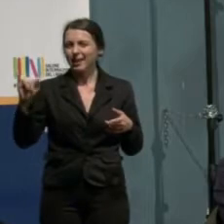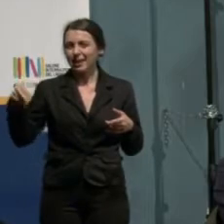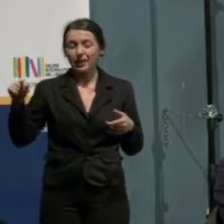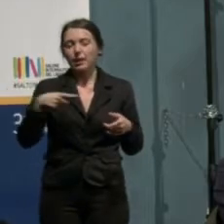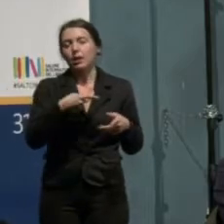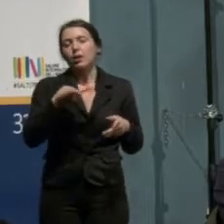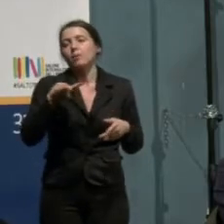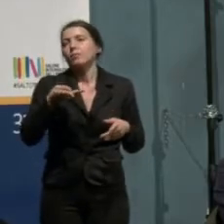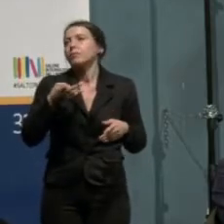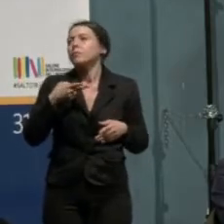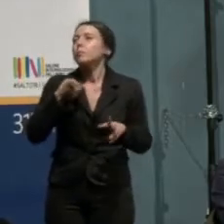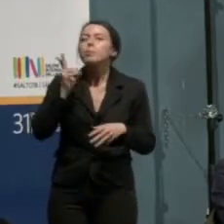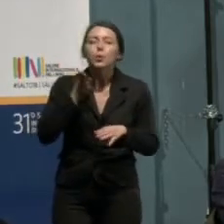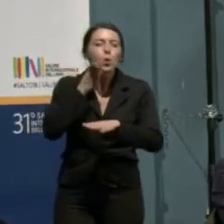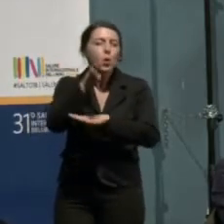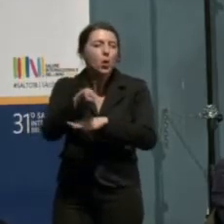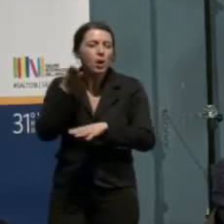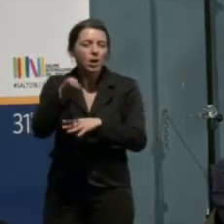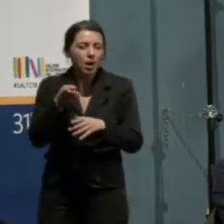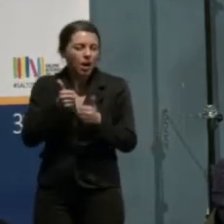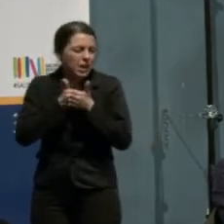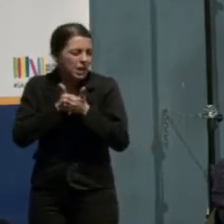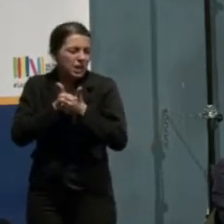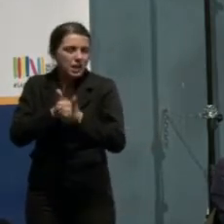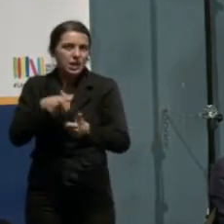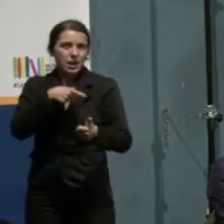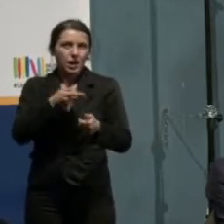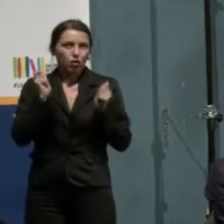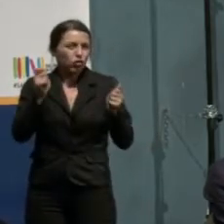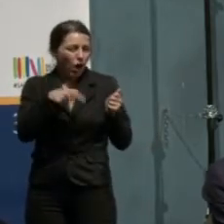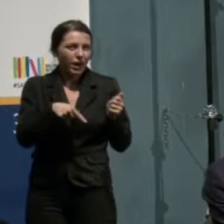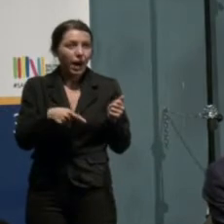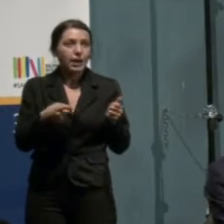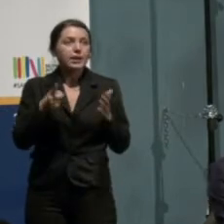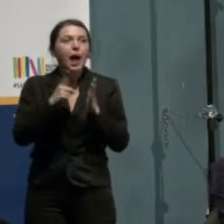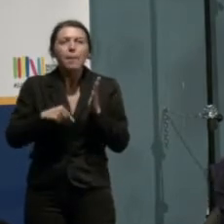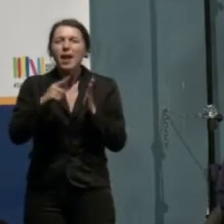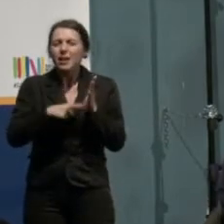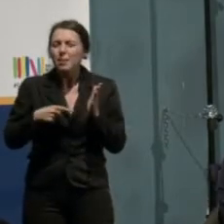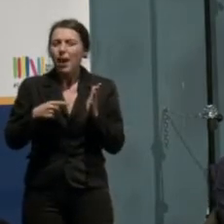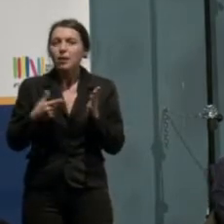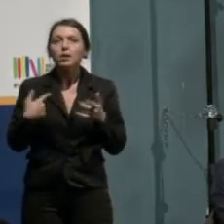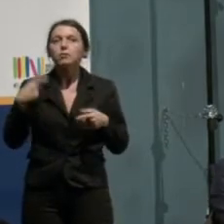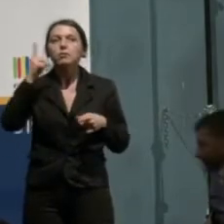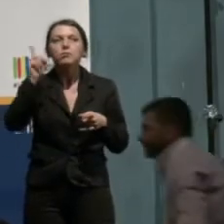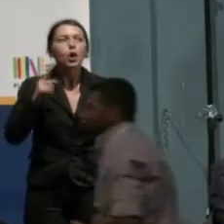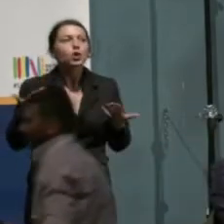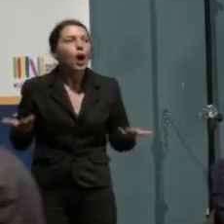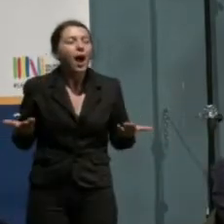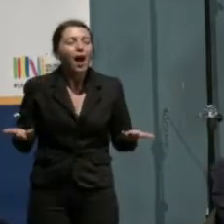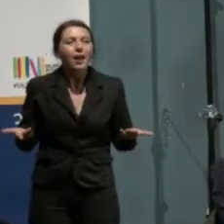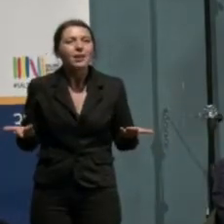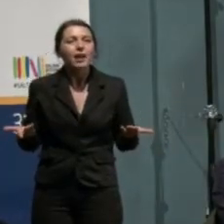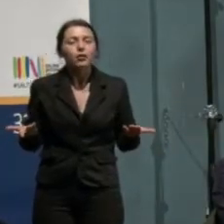più determinazione e seguito piste diverse in questi in questi mesi e nel giuliano quindi non so con quale attualmente con quale